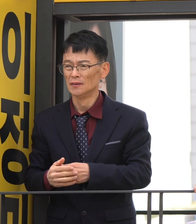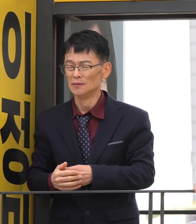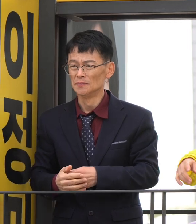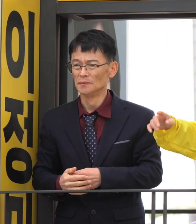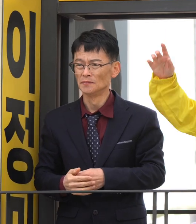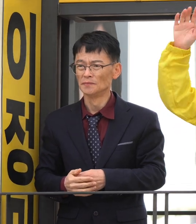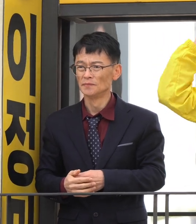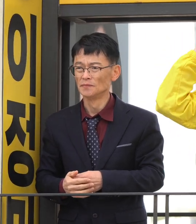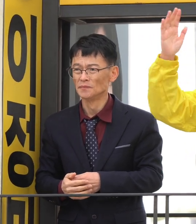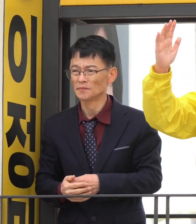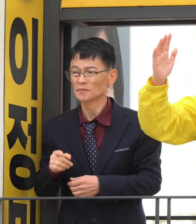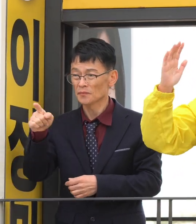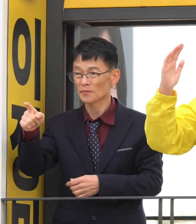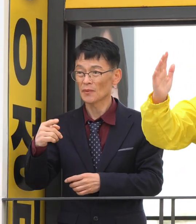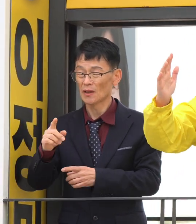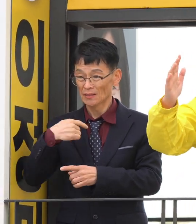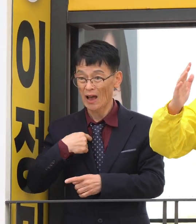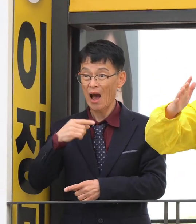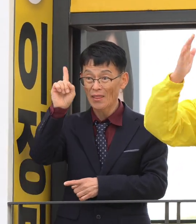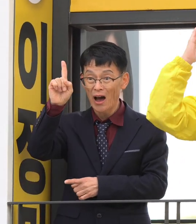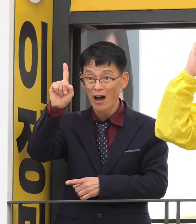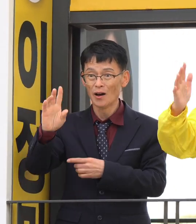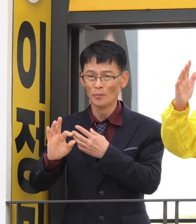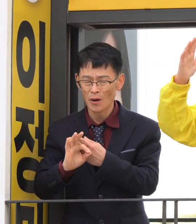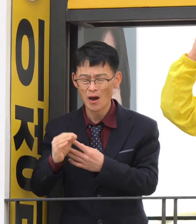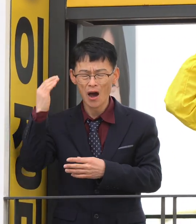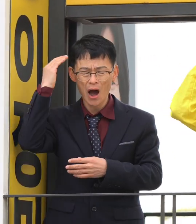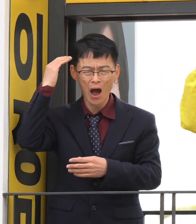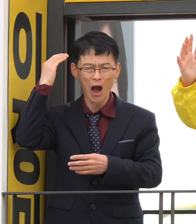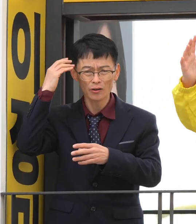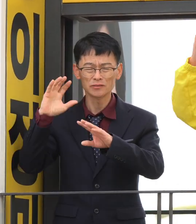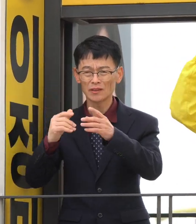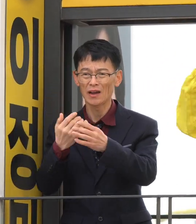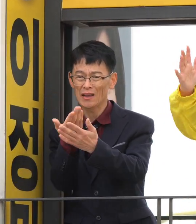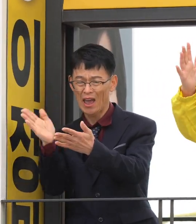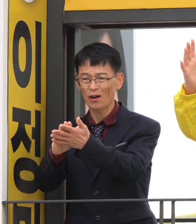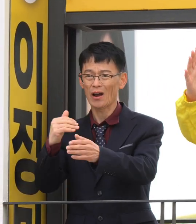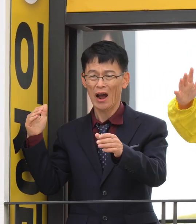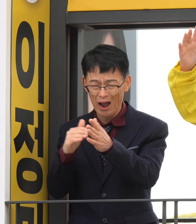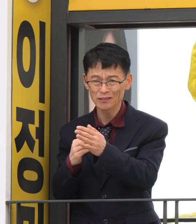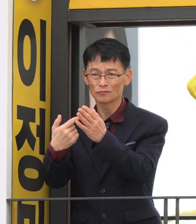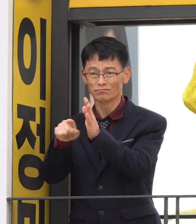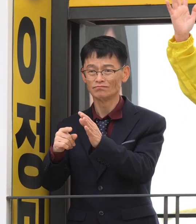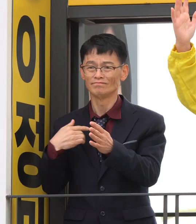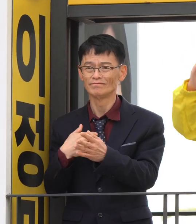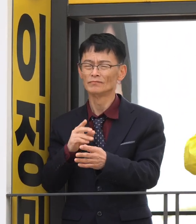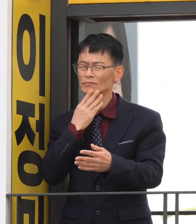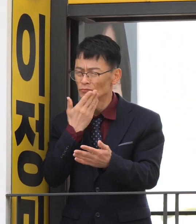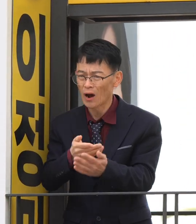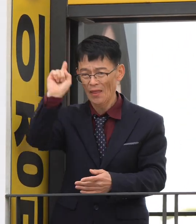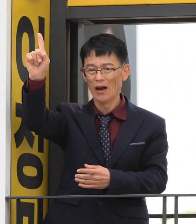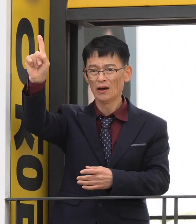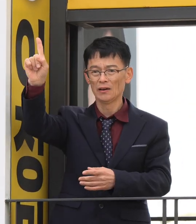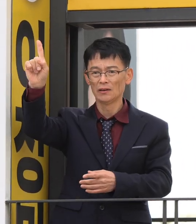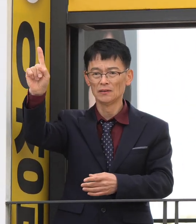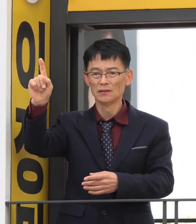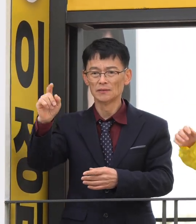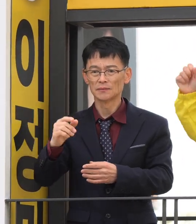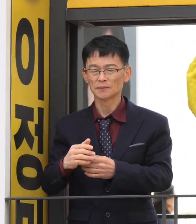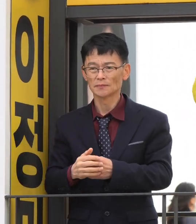없습니다. 이정미의 한 석은 대한민국의 개혁을 이끌어나갈 소중한 한 석이 될